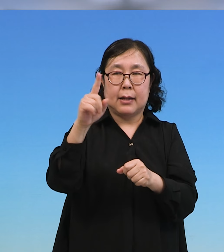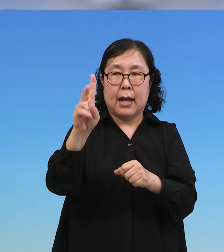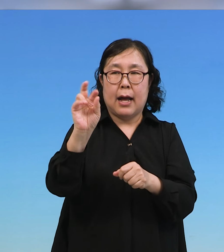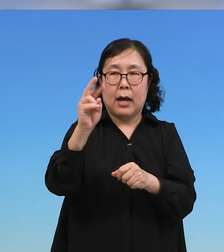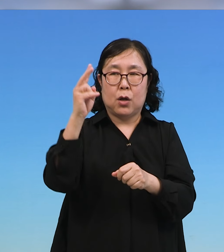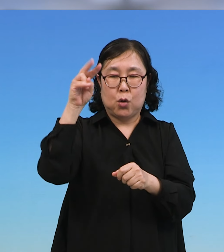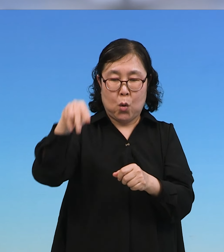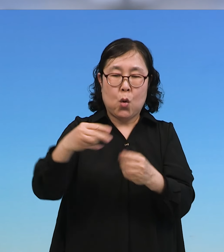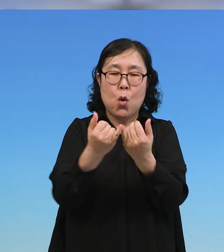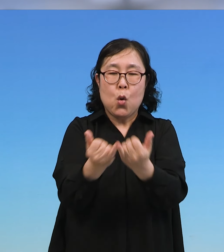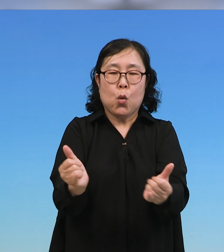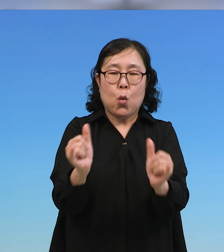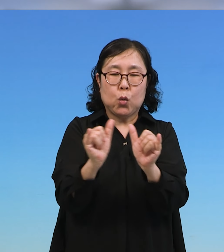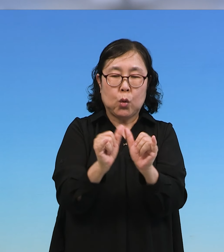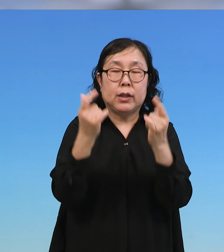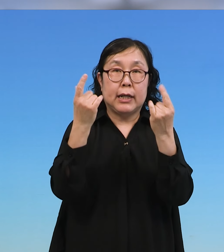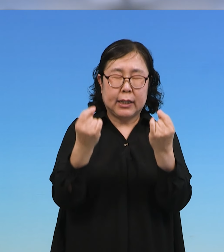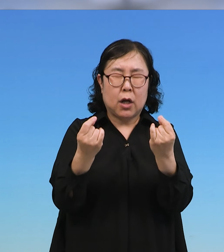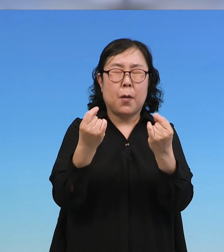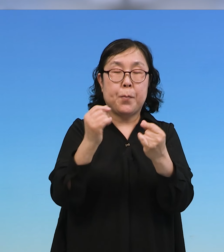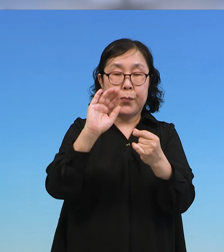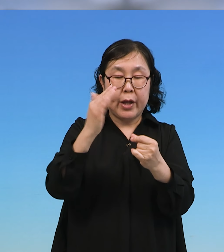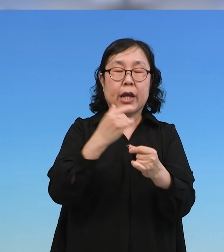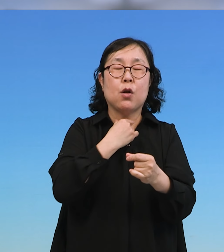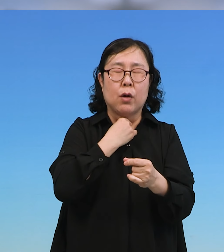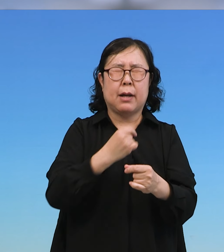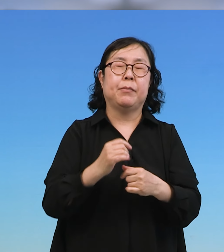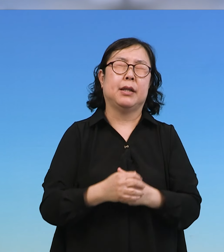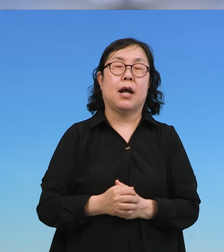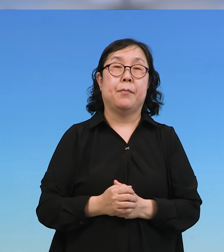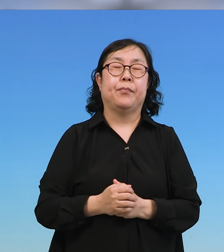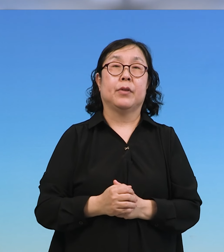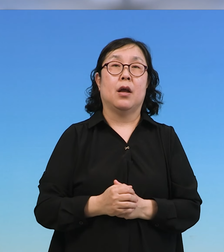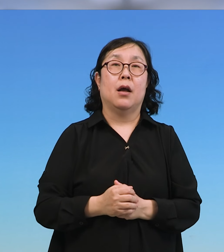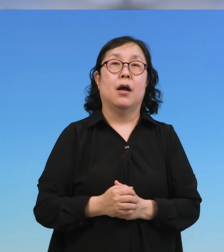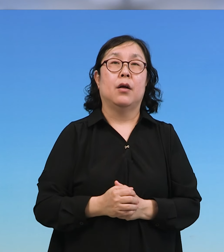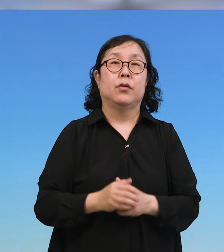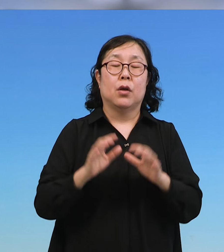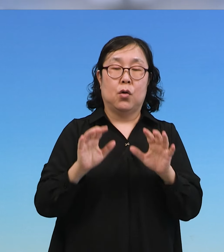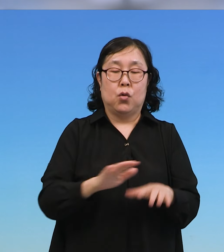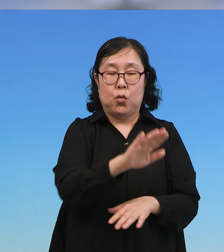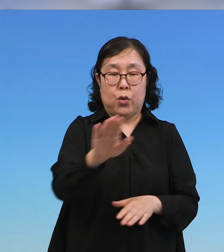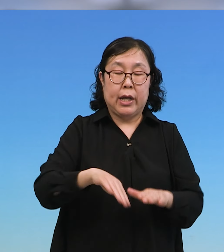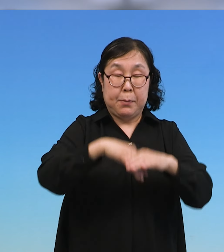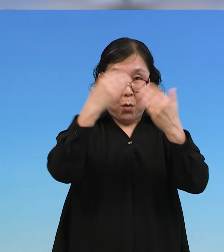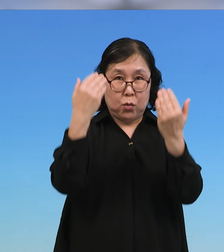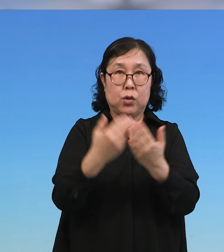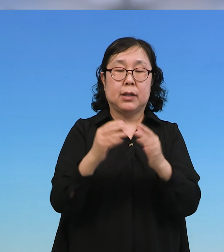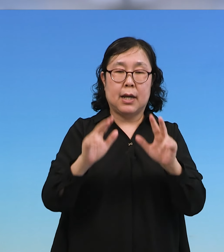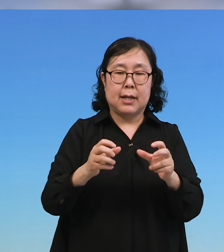참 많았더라. 이거는 지난주까지 일이에요. 이제 오늘 우리가 모두가 다